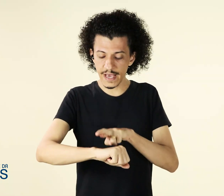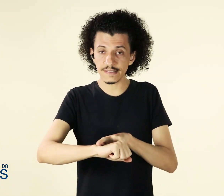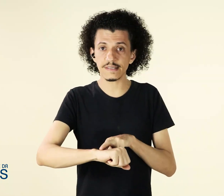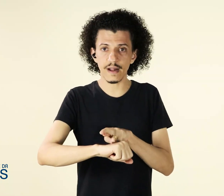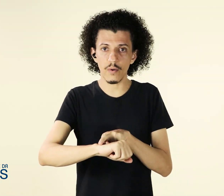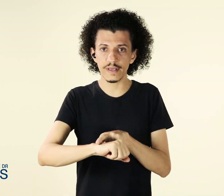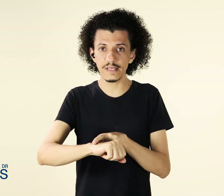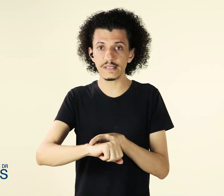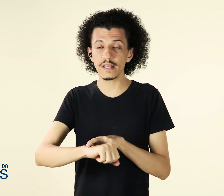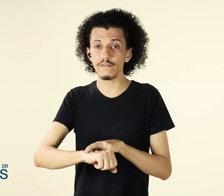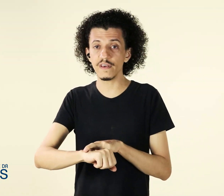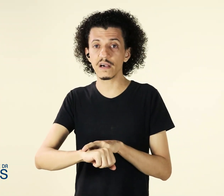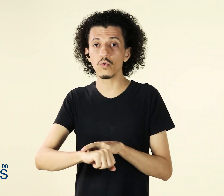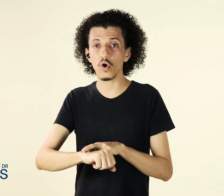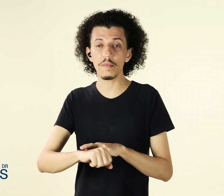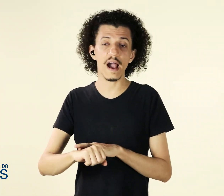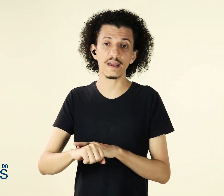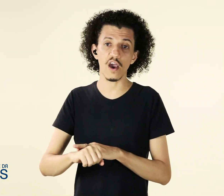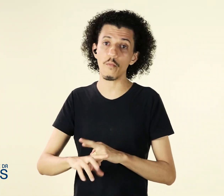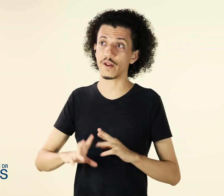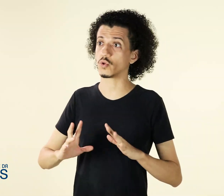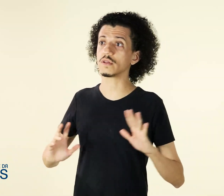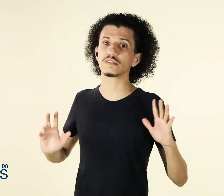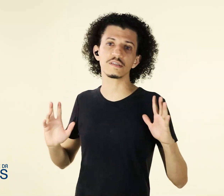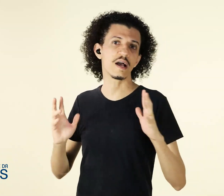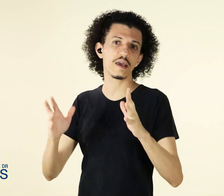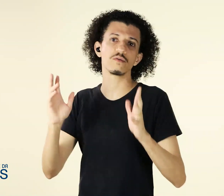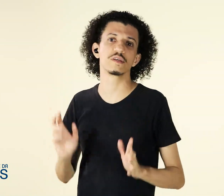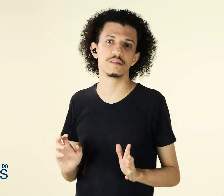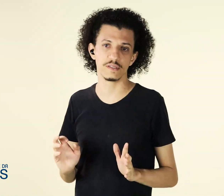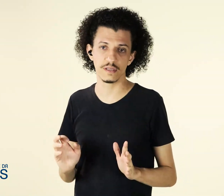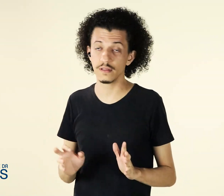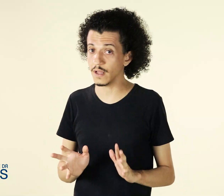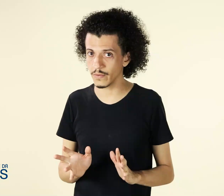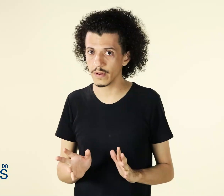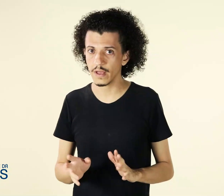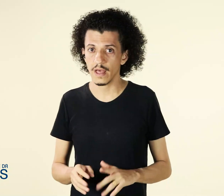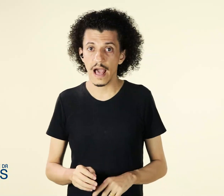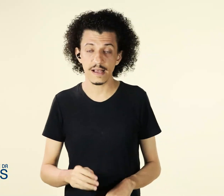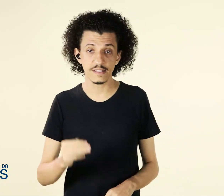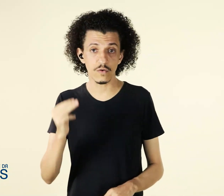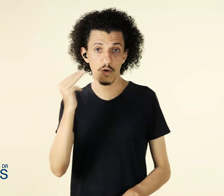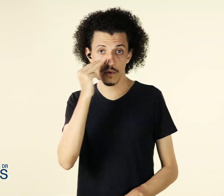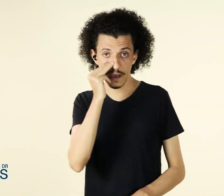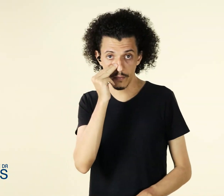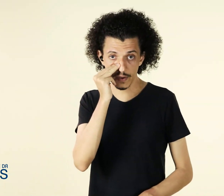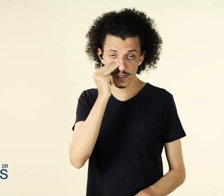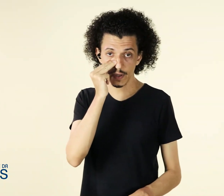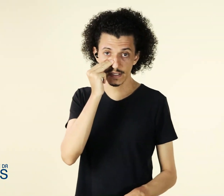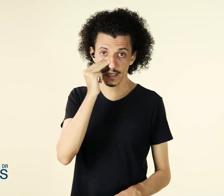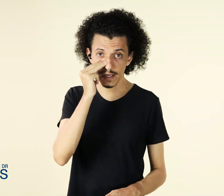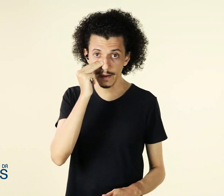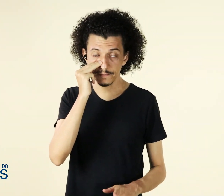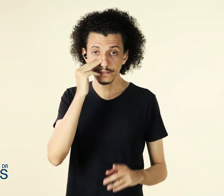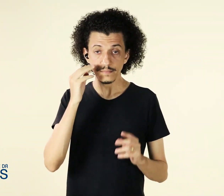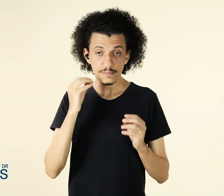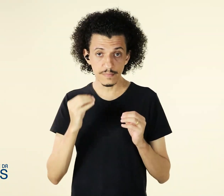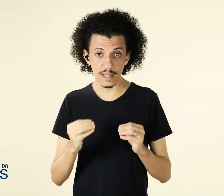esse sinal aqui significa o nome Raquel para todas as Raquels que existem. Não. Assim como o meu sinal é esse daqui, ele é